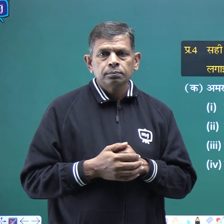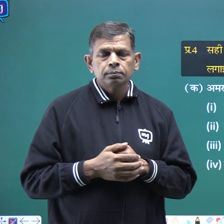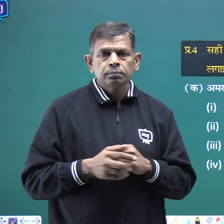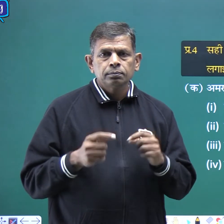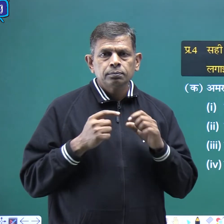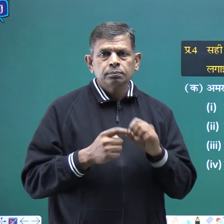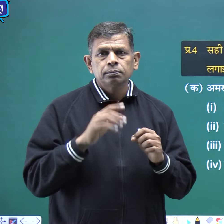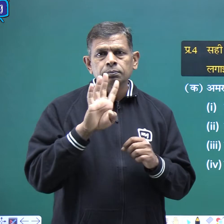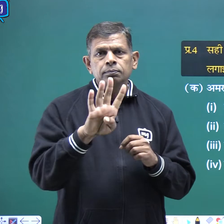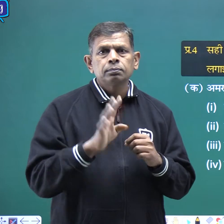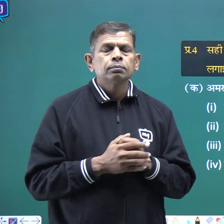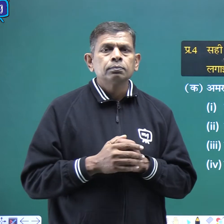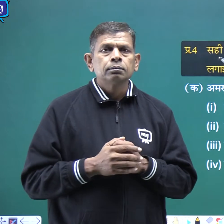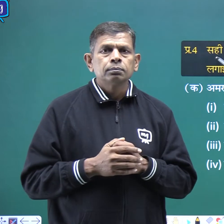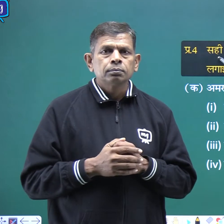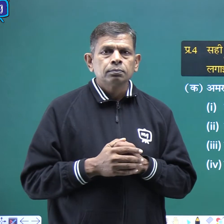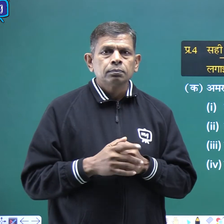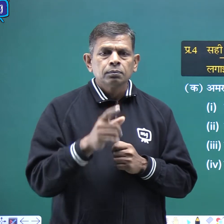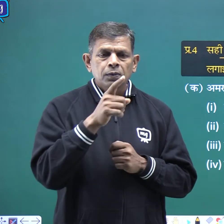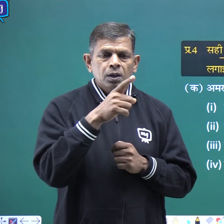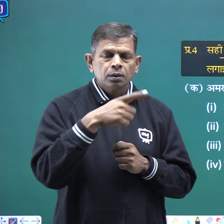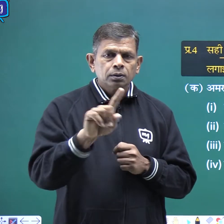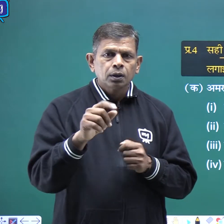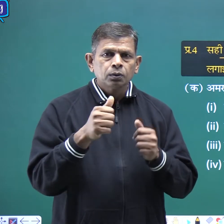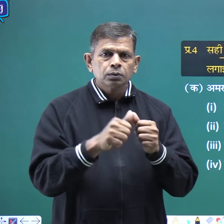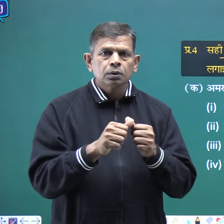प्रश्न 4, सही उत्तर पर